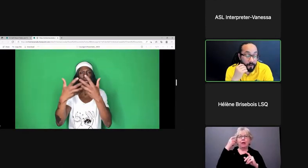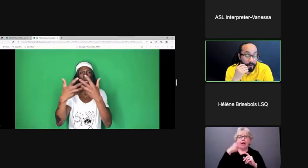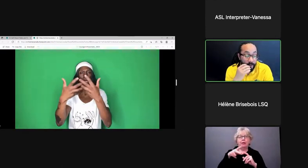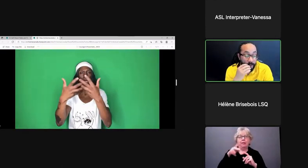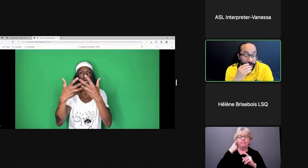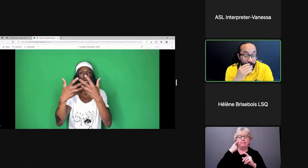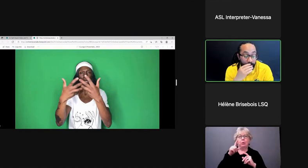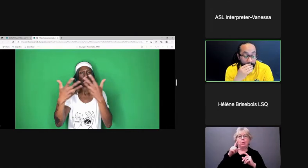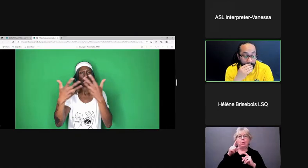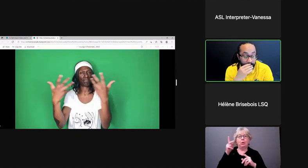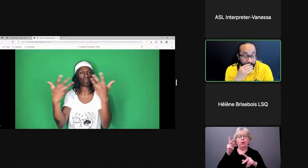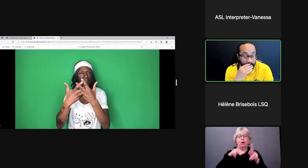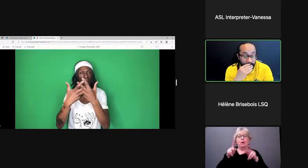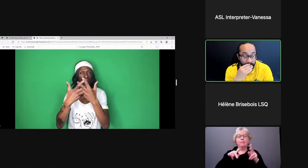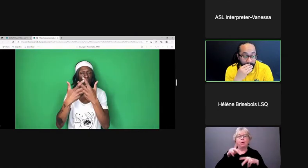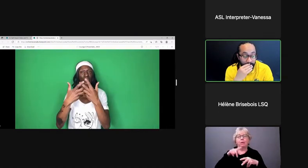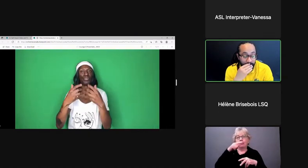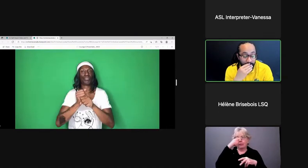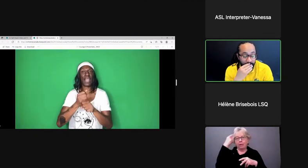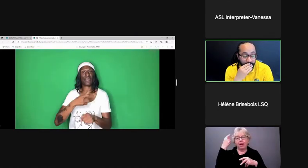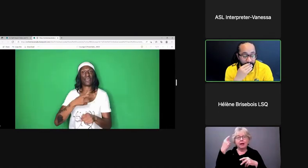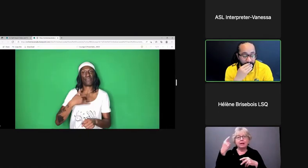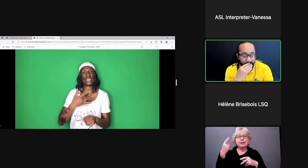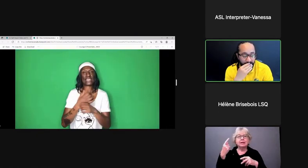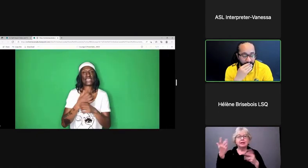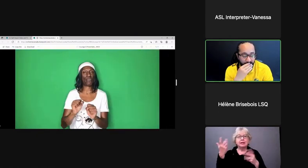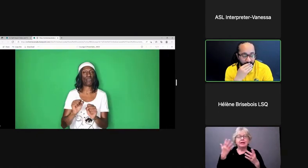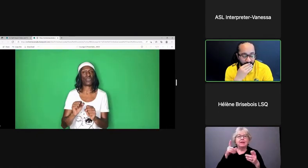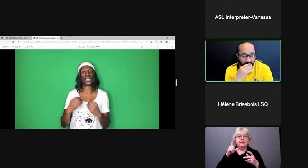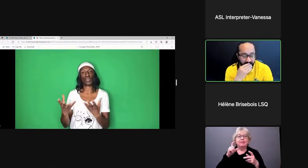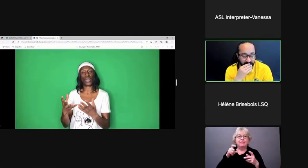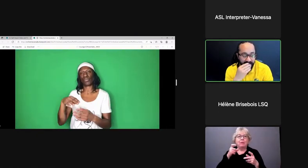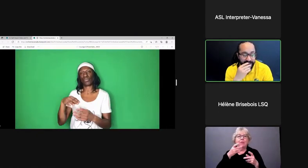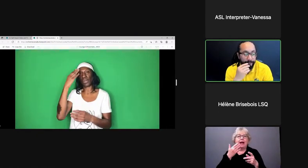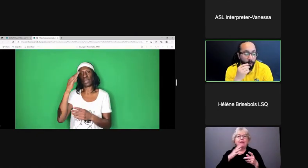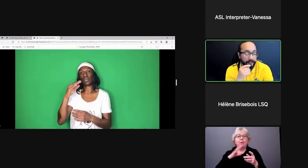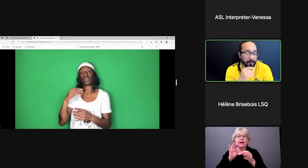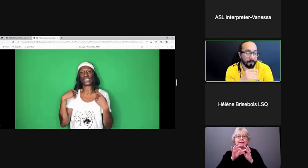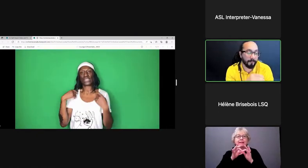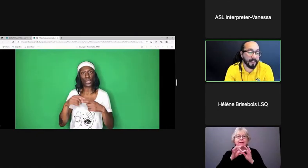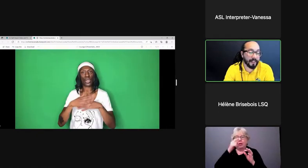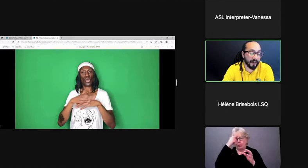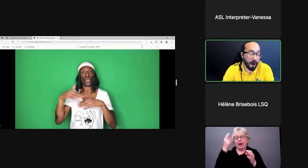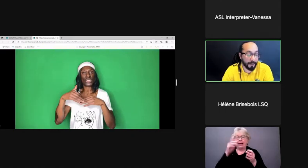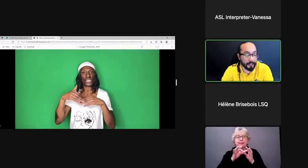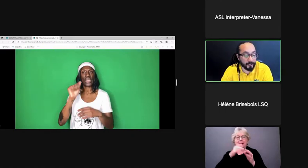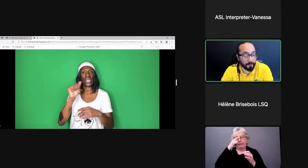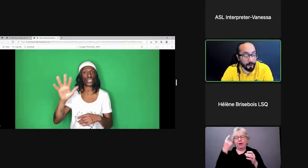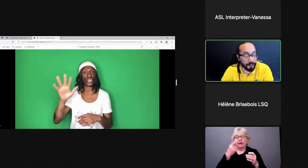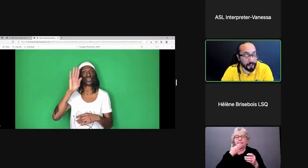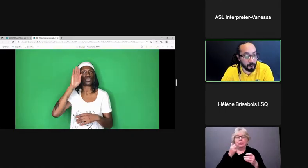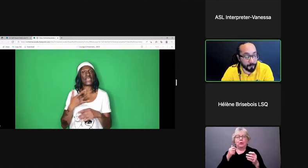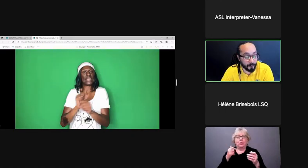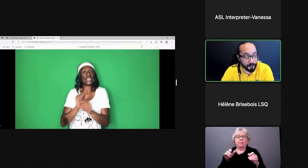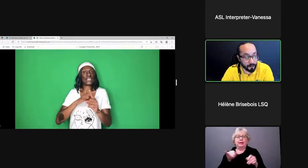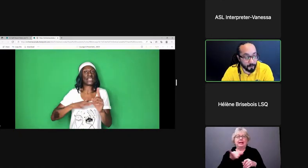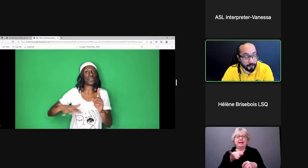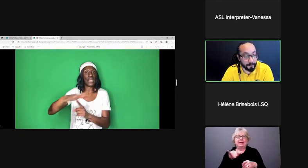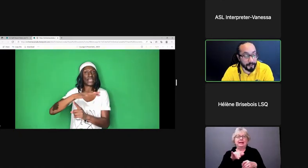noirs, par exemple, c'est bon d'avoir un interprète de couleur noire. C'est